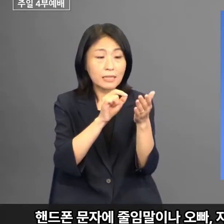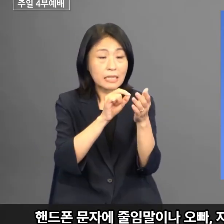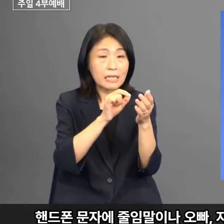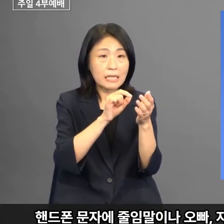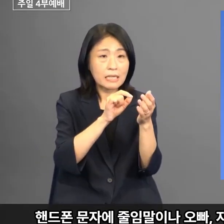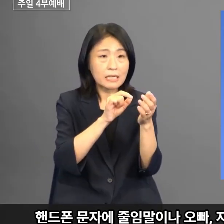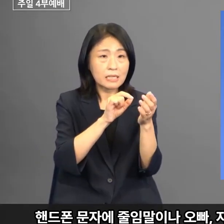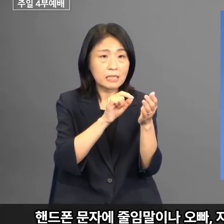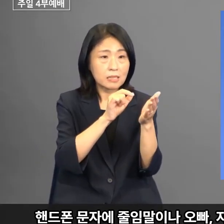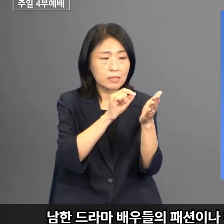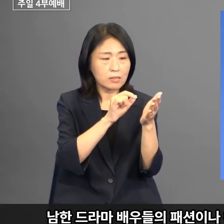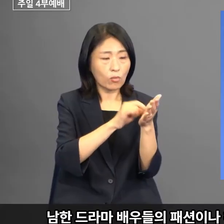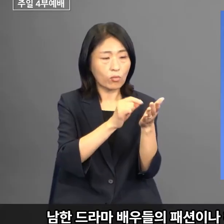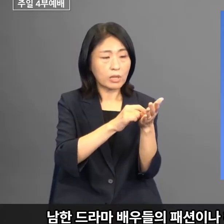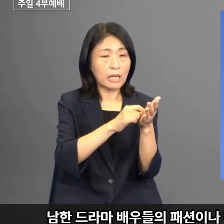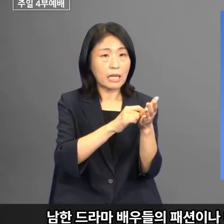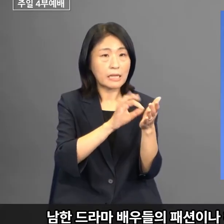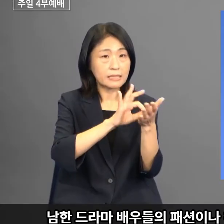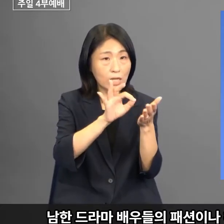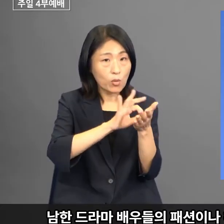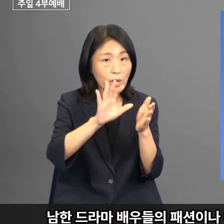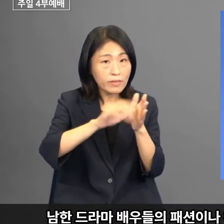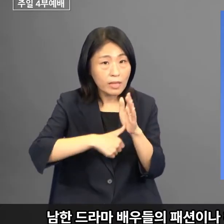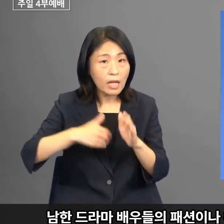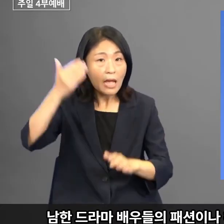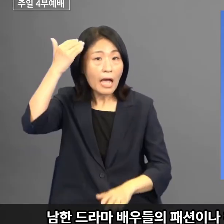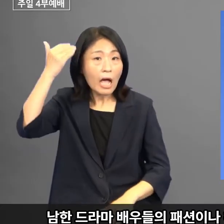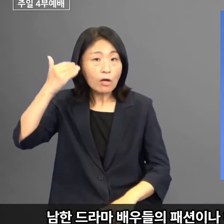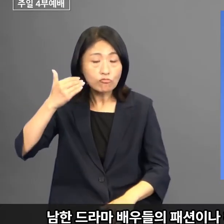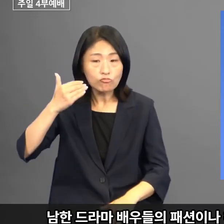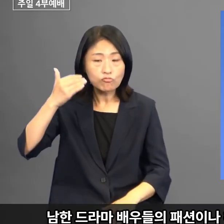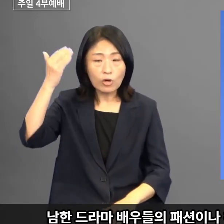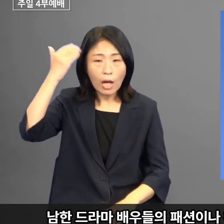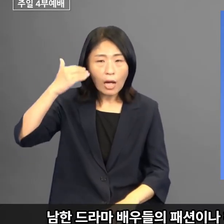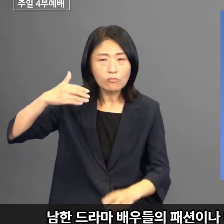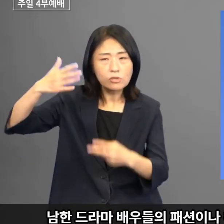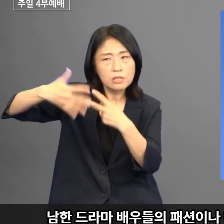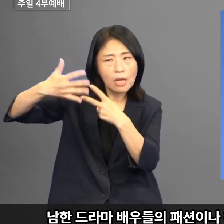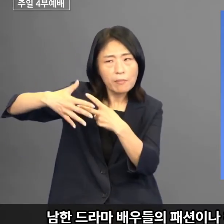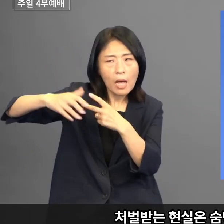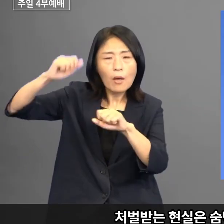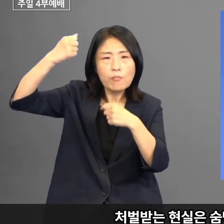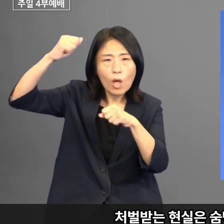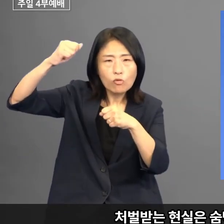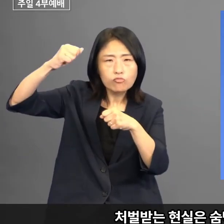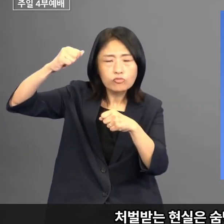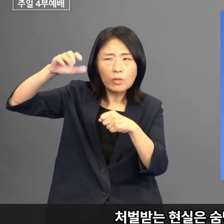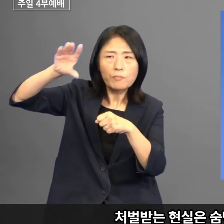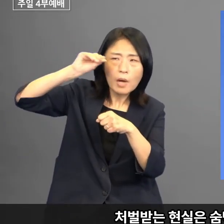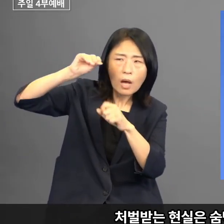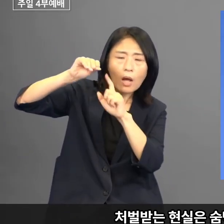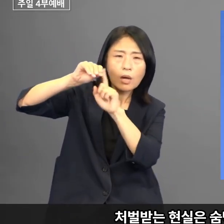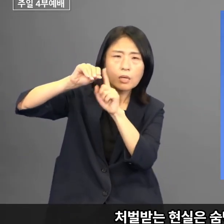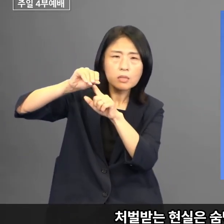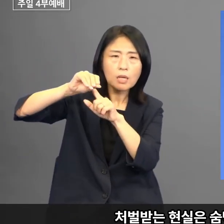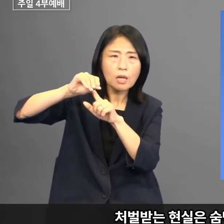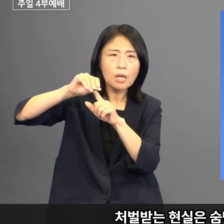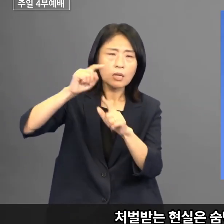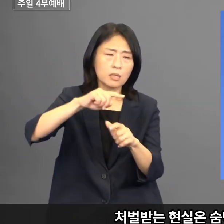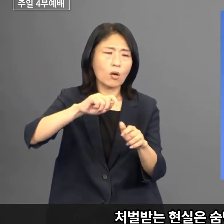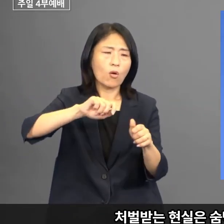사용하거나 남한 드라마 배우들의 패션이나 헤어스타일을 따라하는 것만으로도 처벌받는 현실은